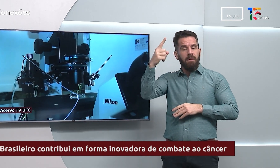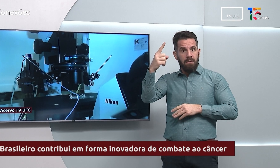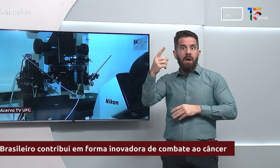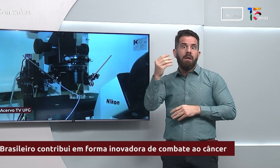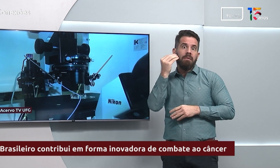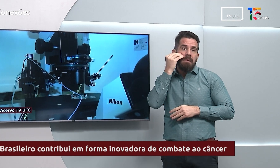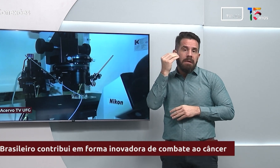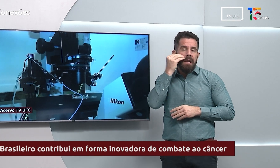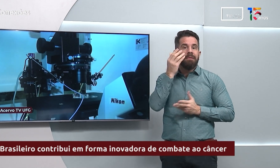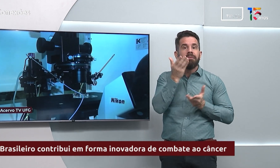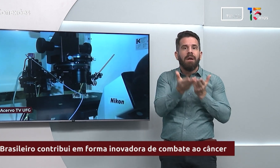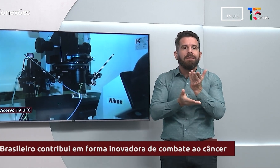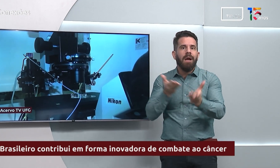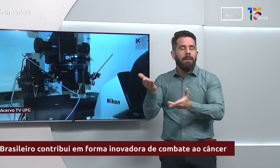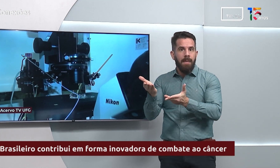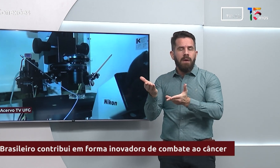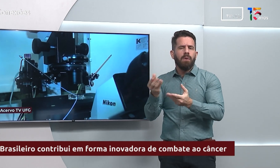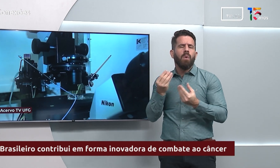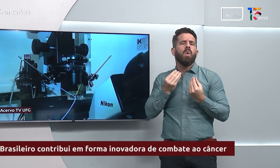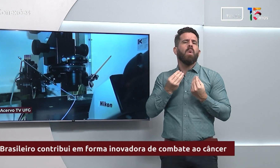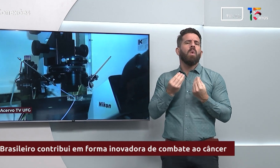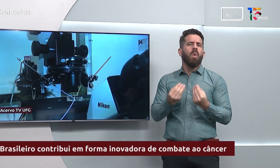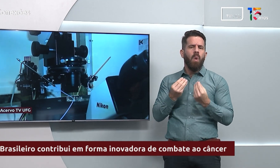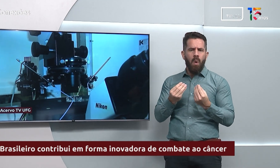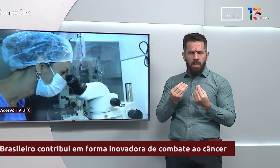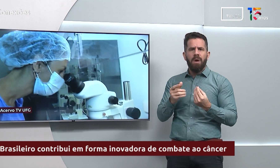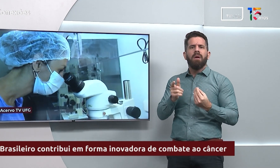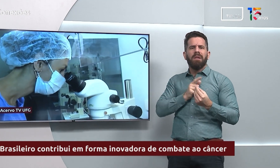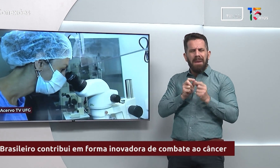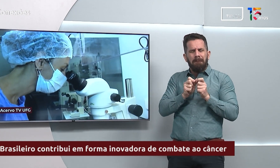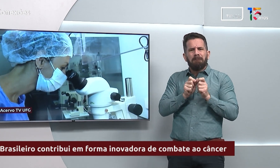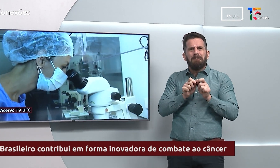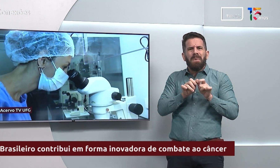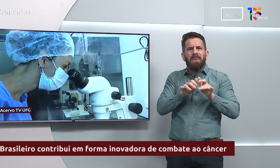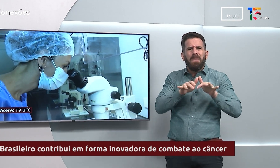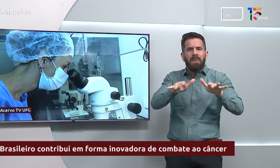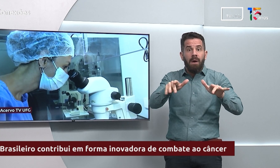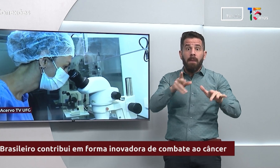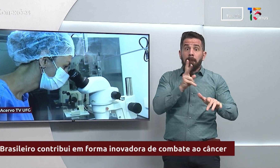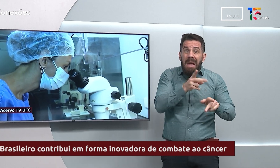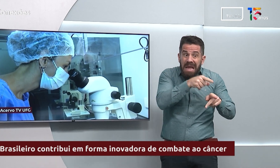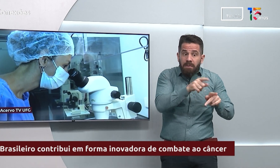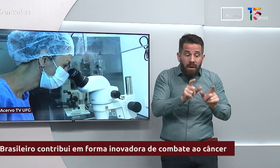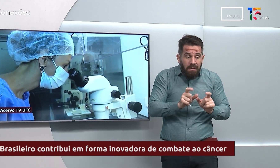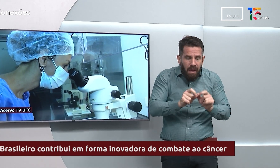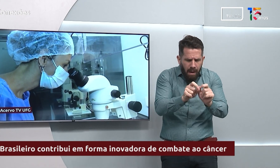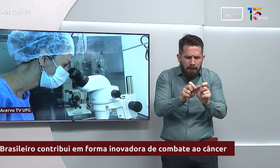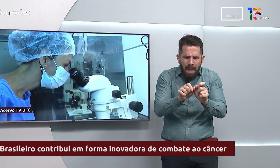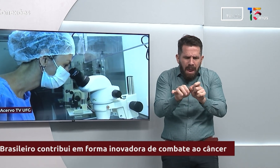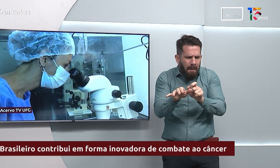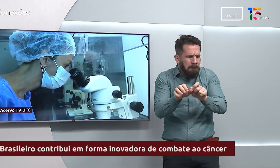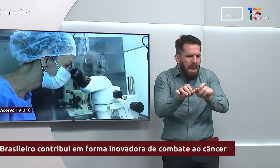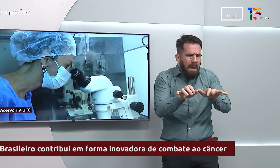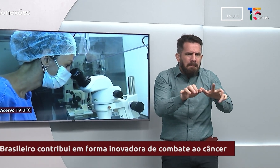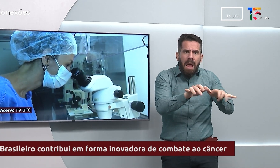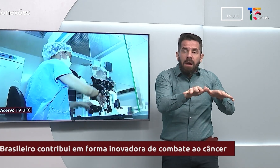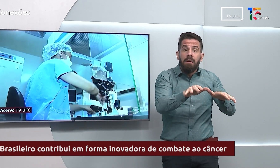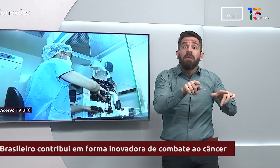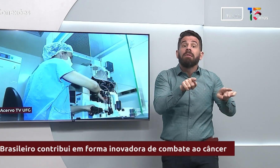Instituto Butantan, está há 5 anos pesquisando no Instituto Holandês do Câncer, em Amsterdã,